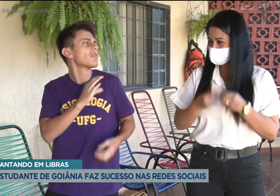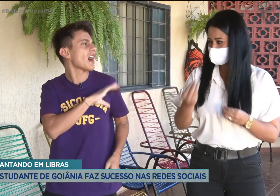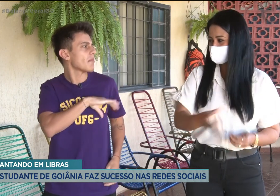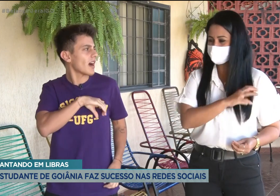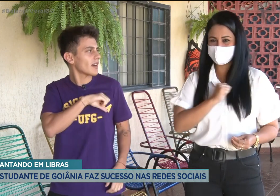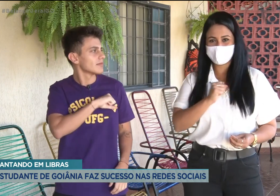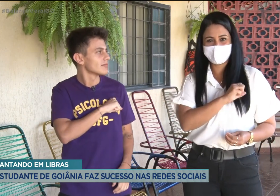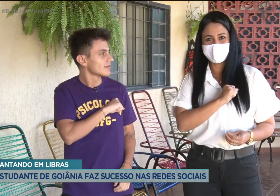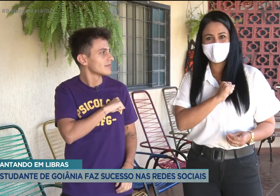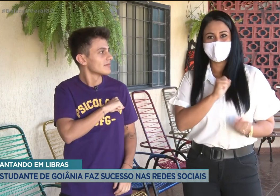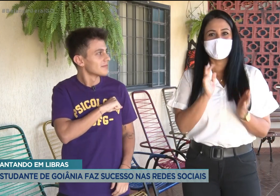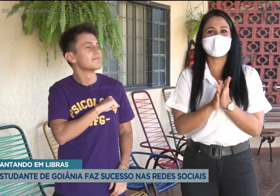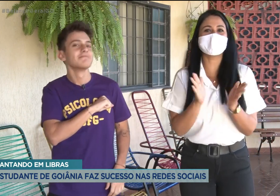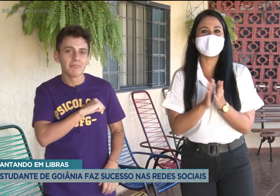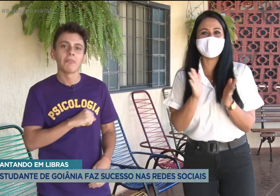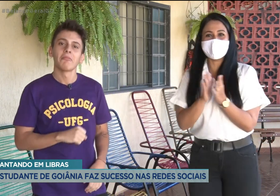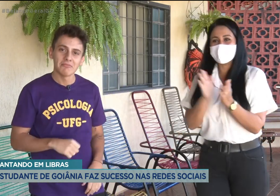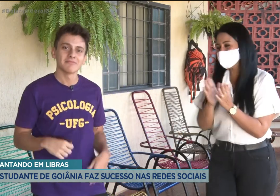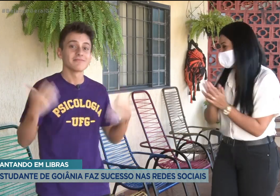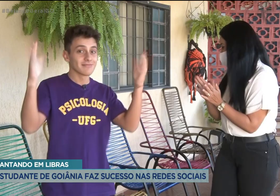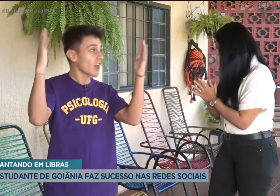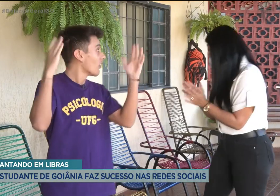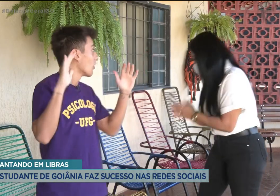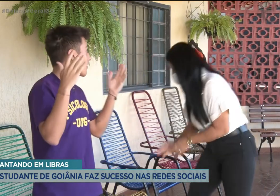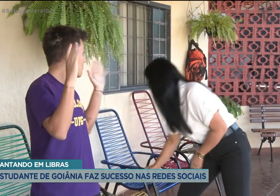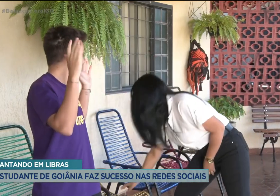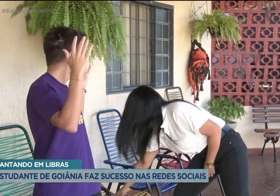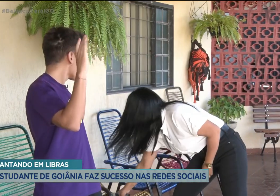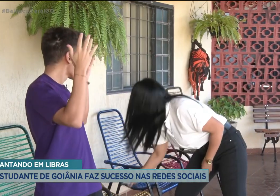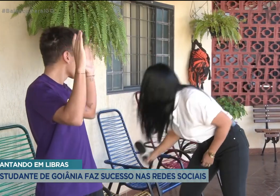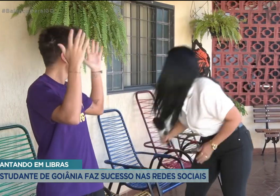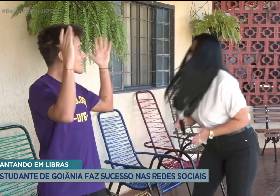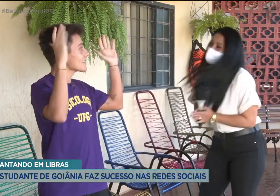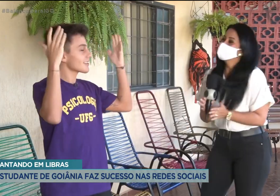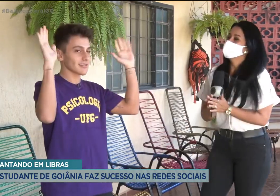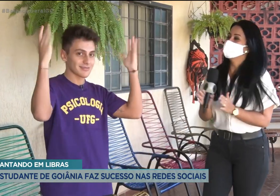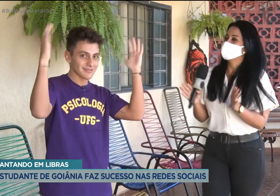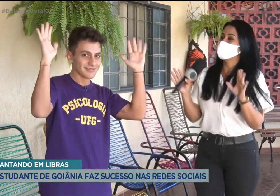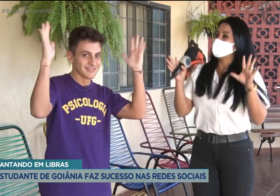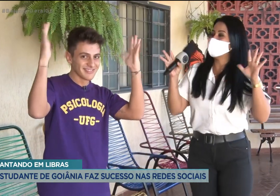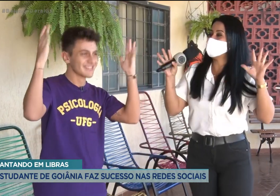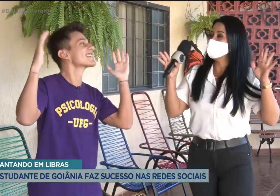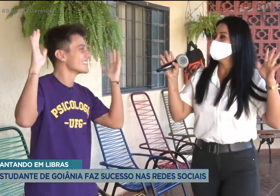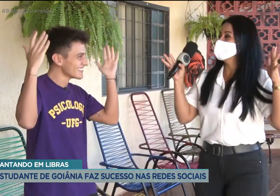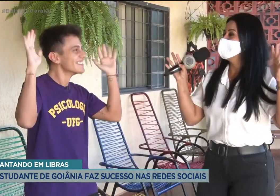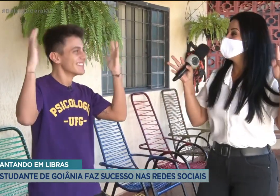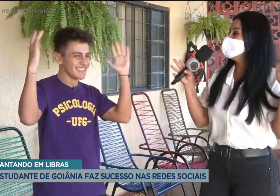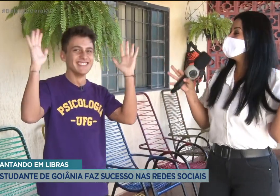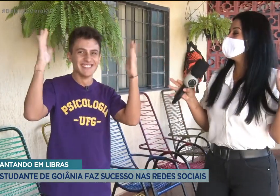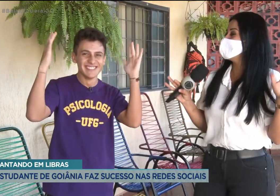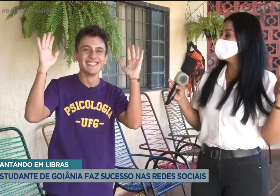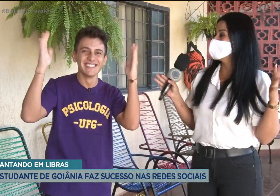amar Uau! Ó, palma na Libras É assim, ó Ah, é? Sim Uau!